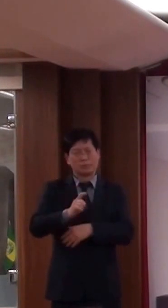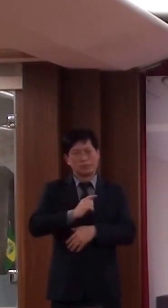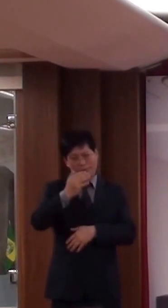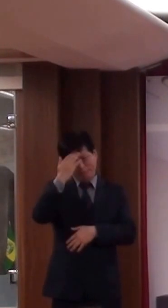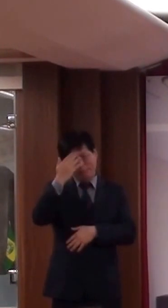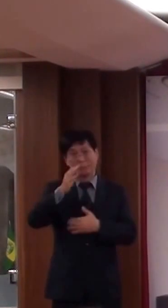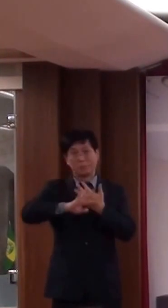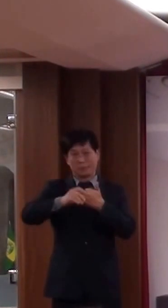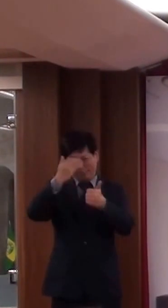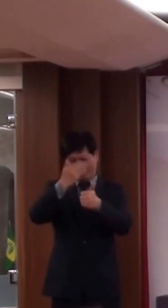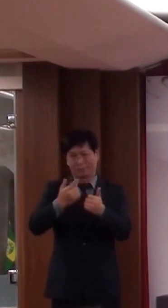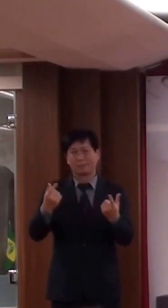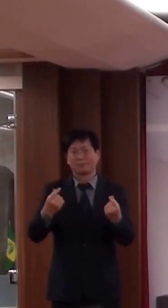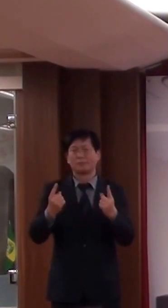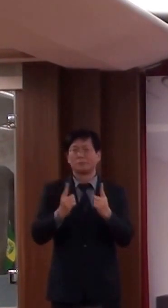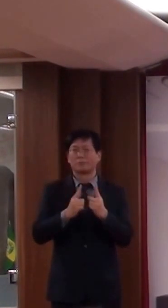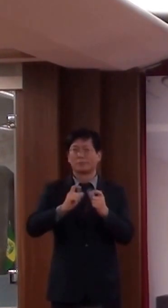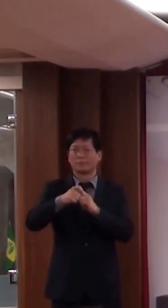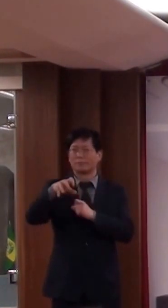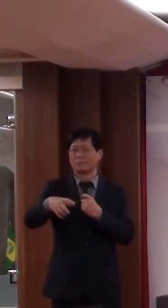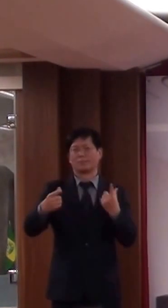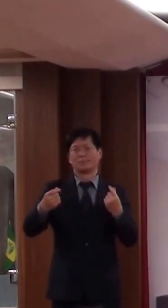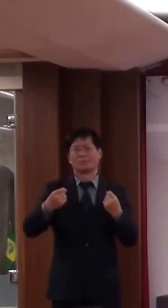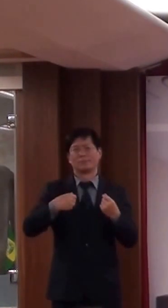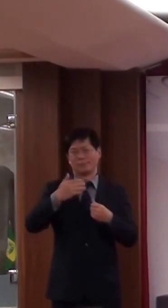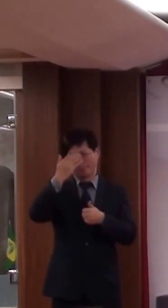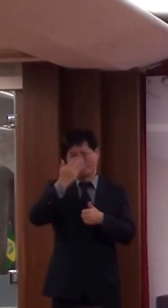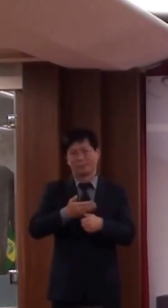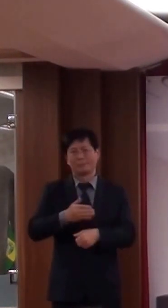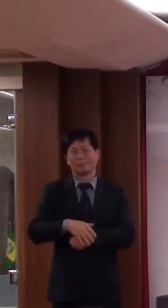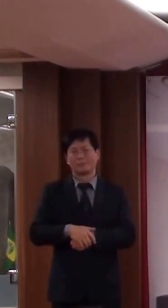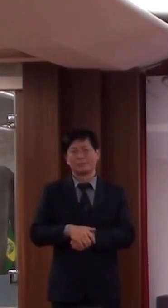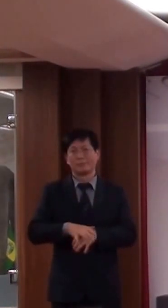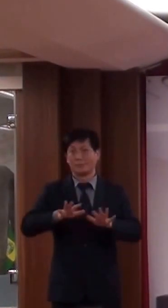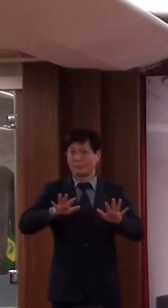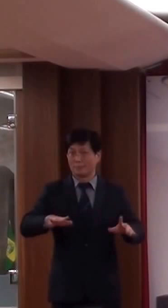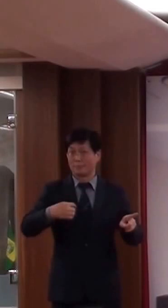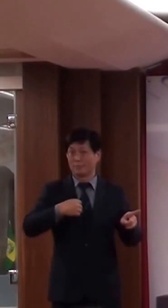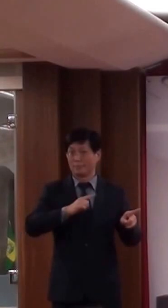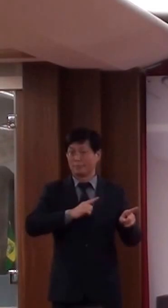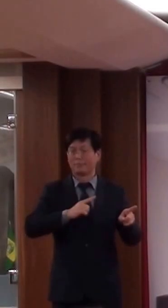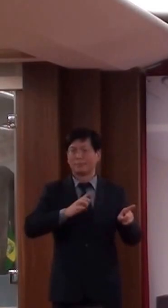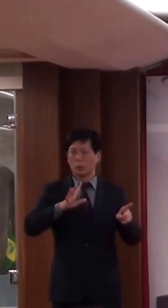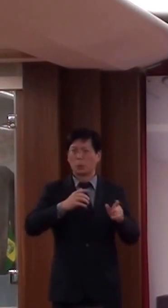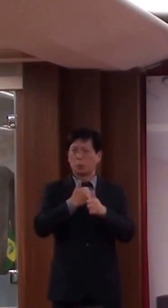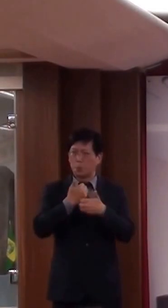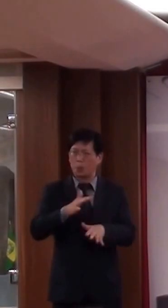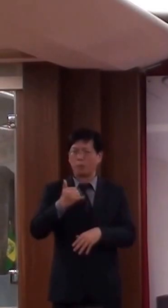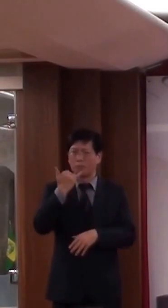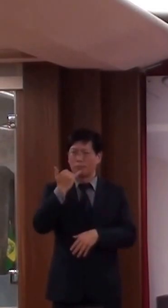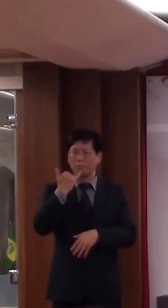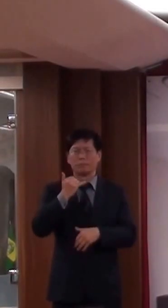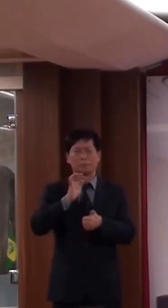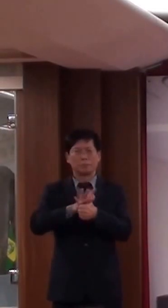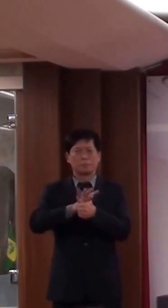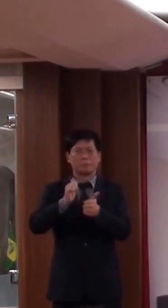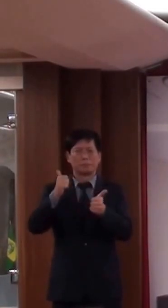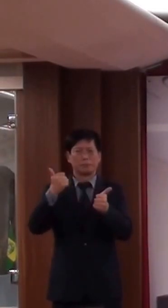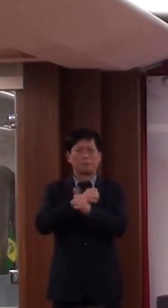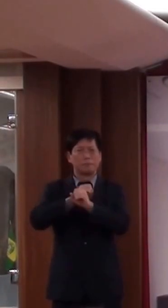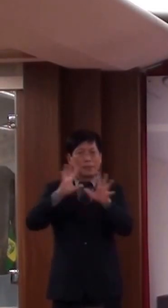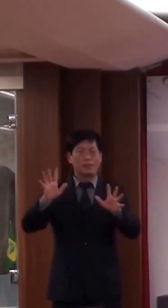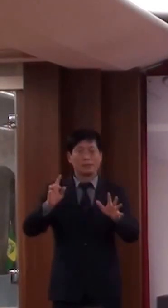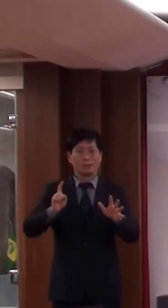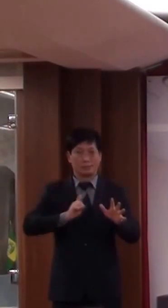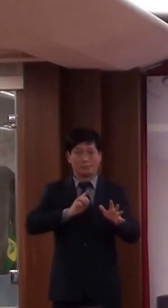给别人添麻烦。那我觉得对税务单位来讲也是添麻烦。 对啊。 所以今天这个，因为我有这个缘分，做了这个代言人哦，用笨